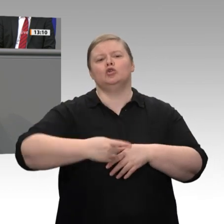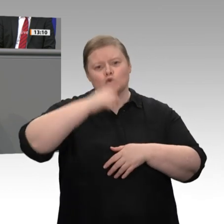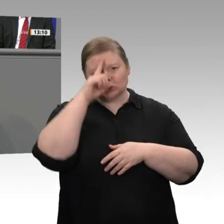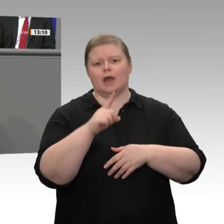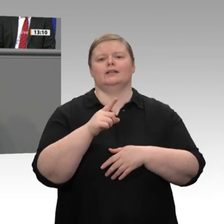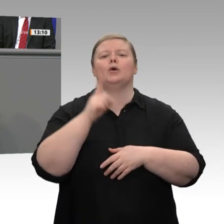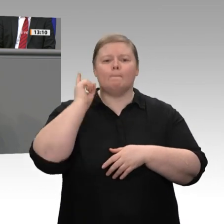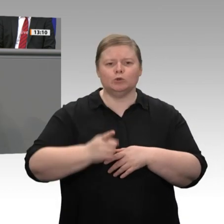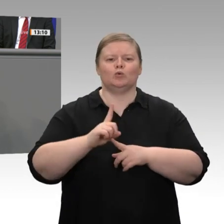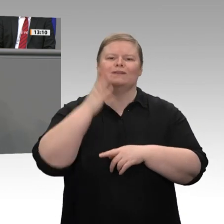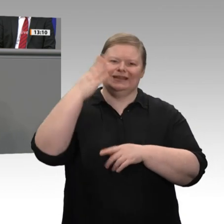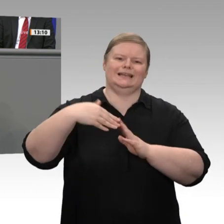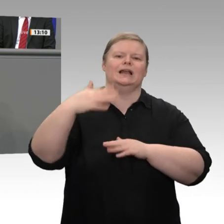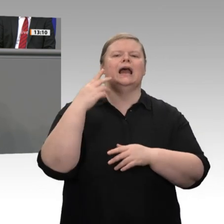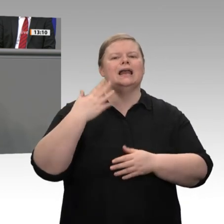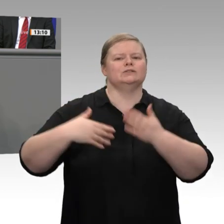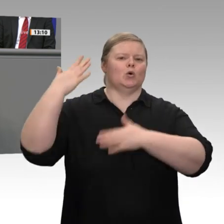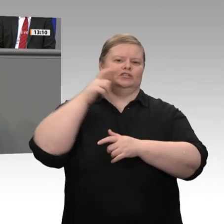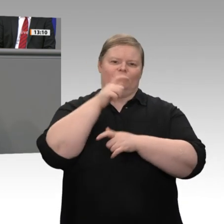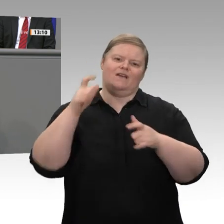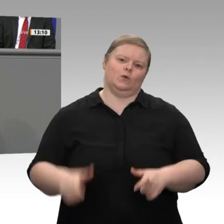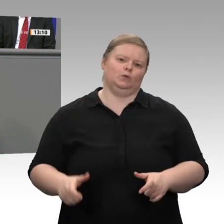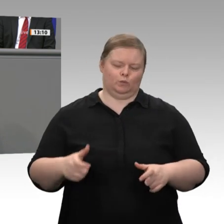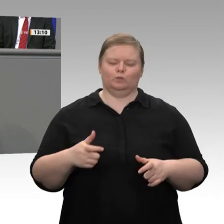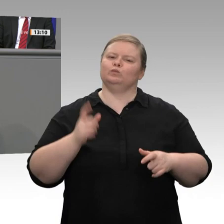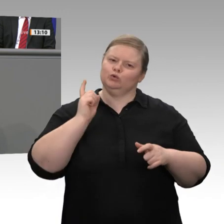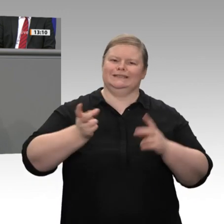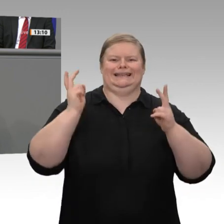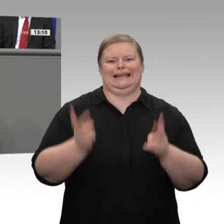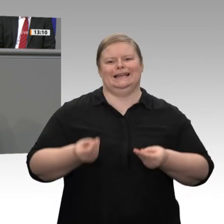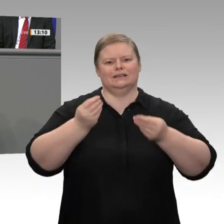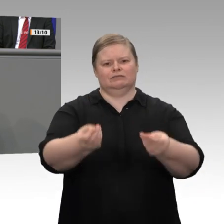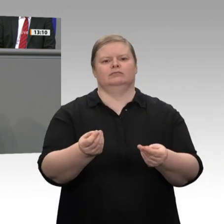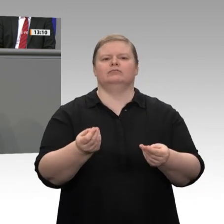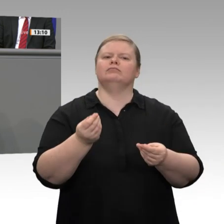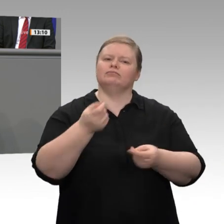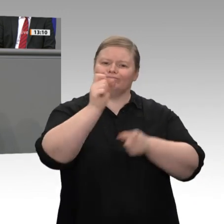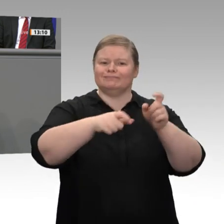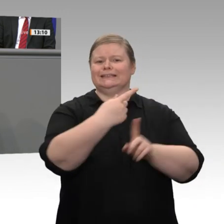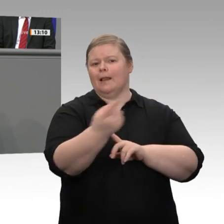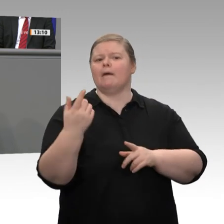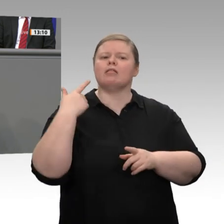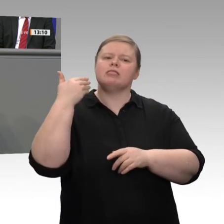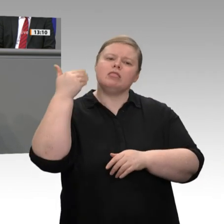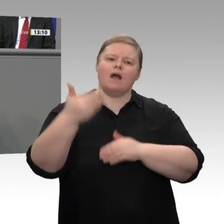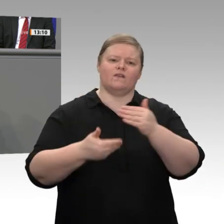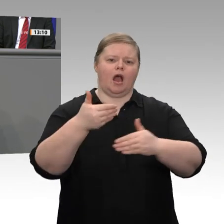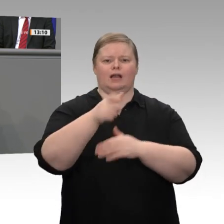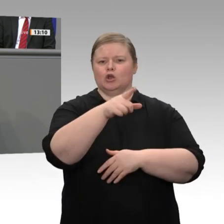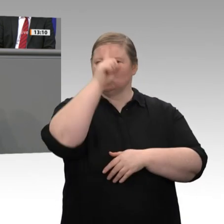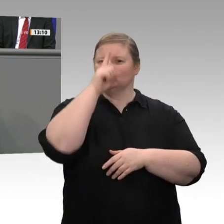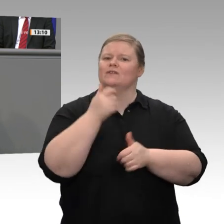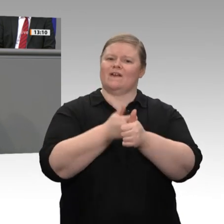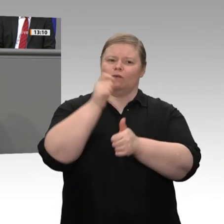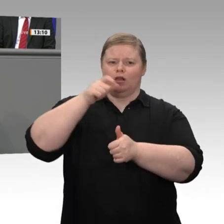staatsangehörigkeitsrechtliche Nachteile und staatsangehörigkeitsrechtliches, zum Teil himmelschreiendes Unrecht erlitten haben. Das steht außer